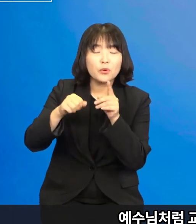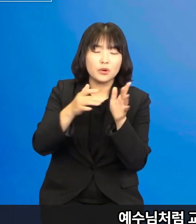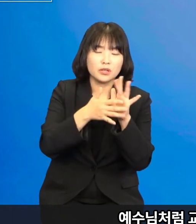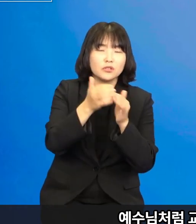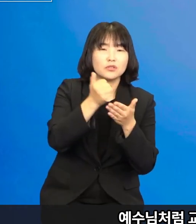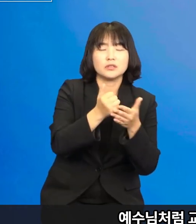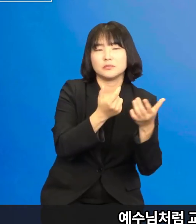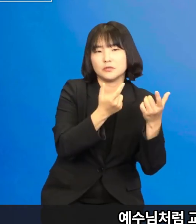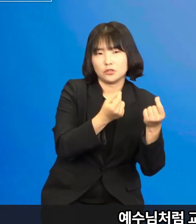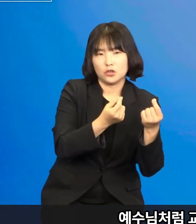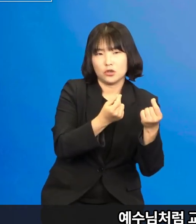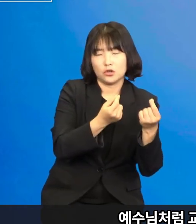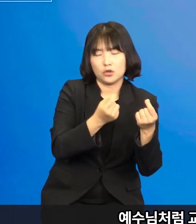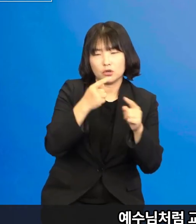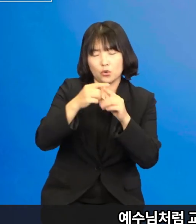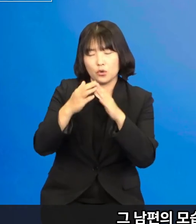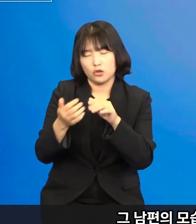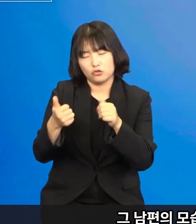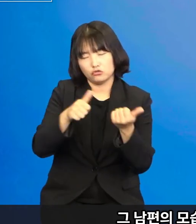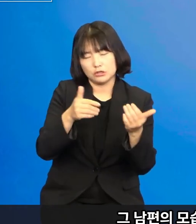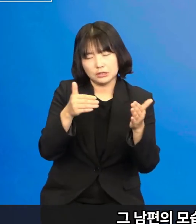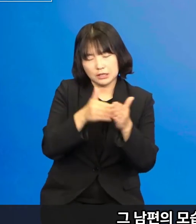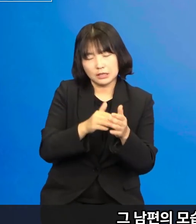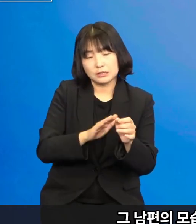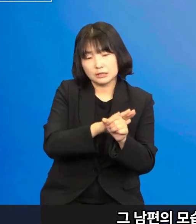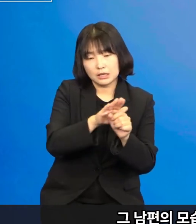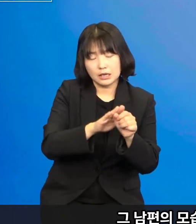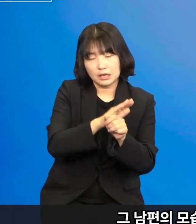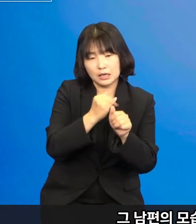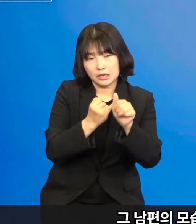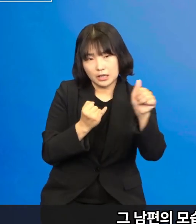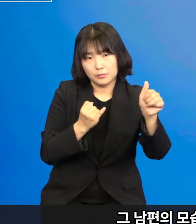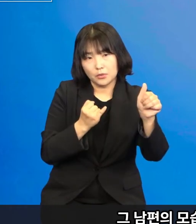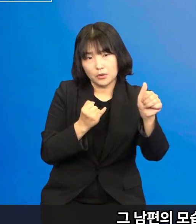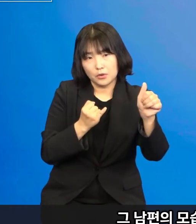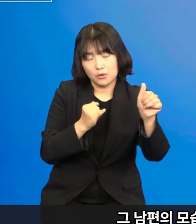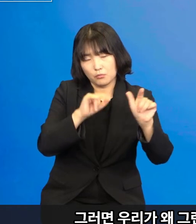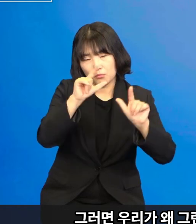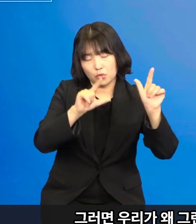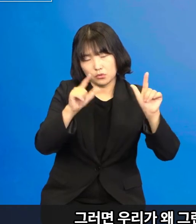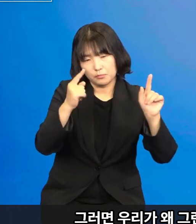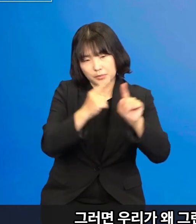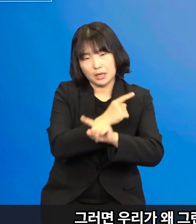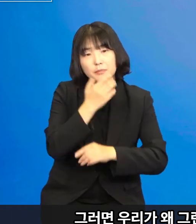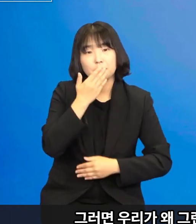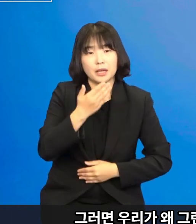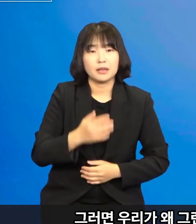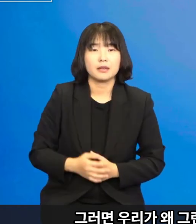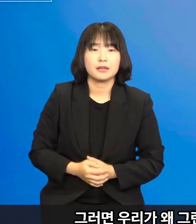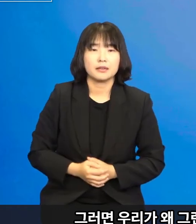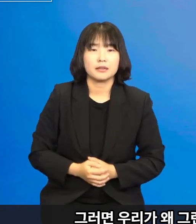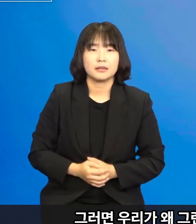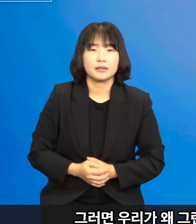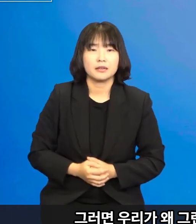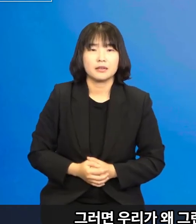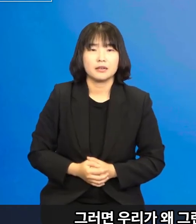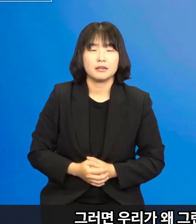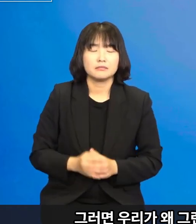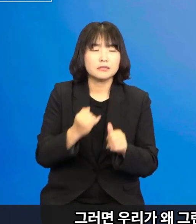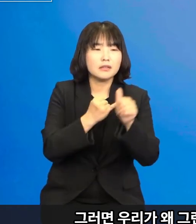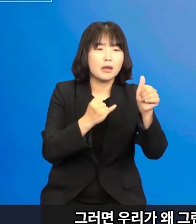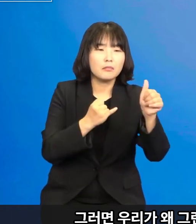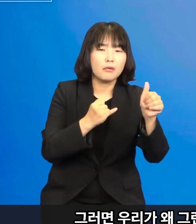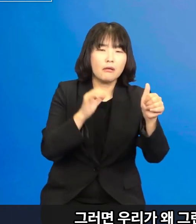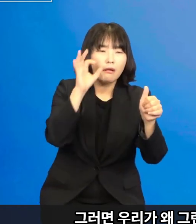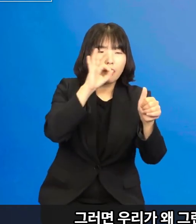예수님처럼 교회를 죽기까지 사랑한 그 남편의 모습으로 바뀐다는 겁니다. 그러면 우리가 왜 그런 남편을 보기가 어려운